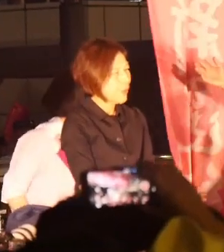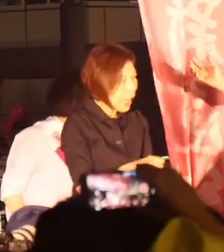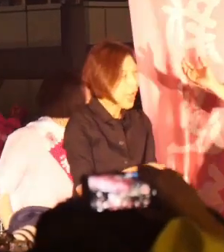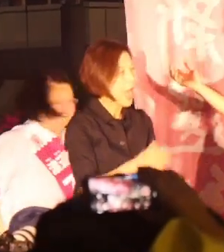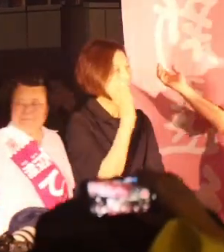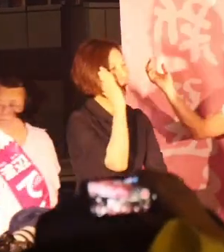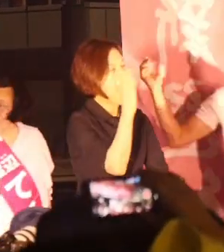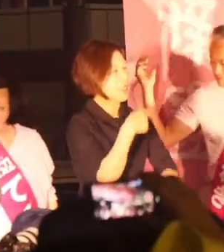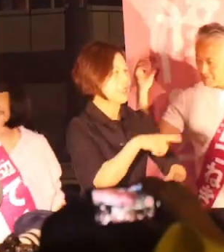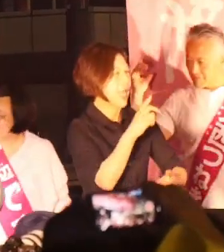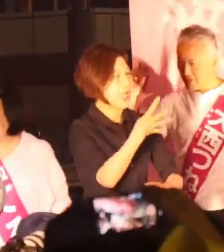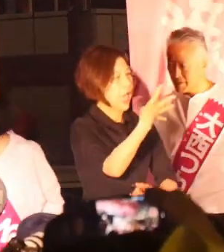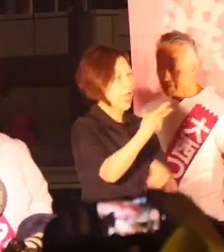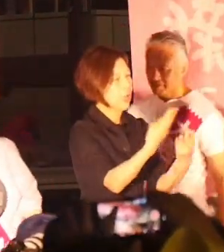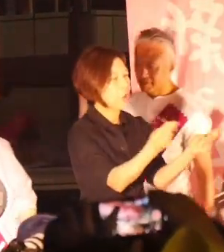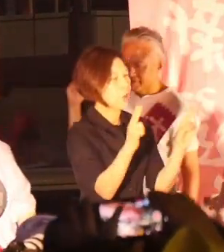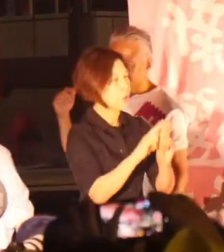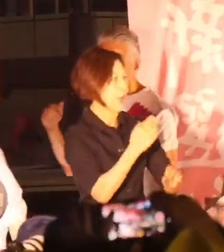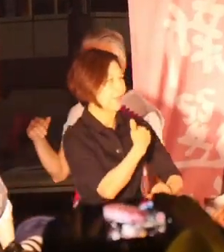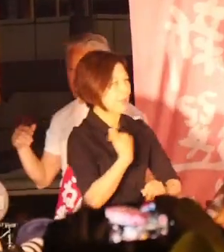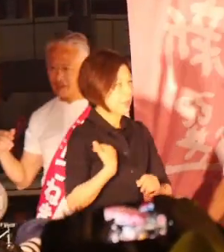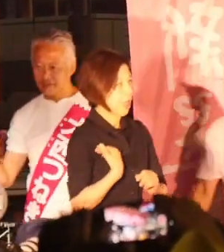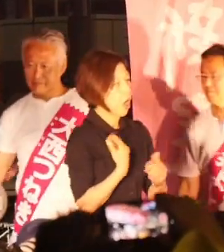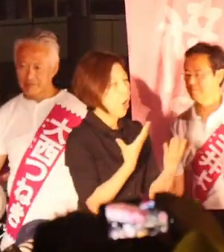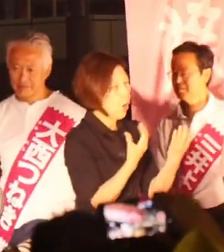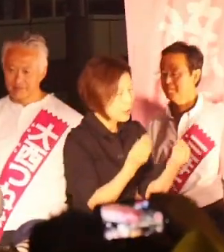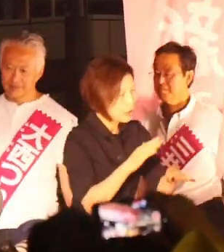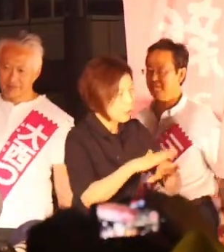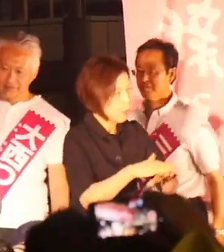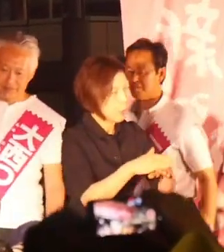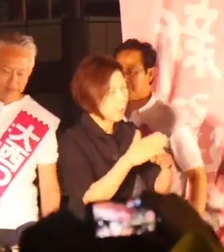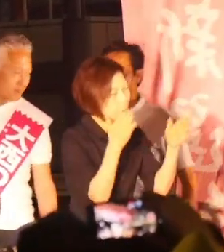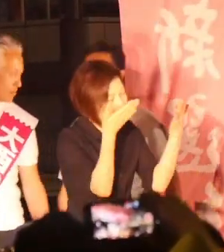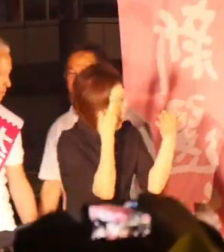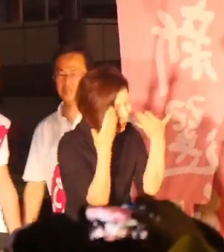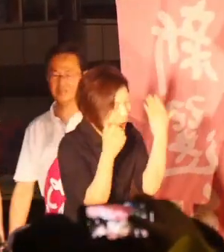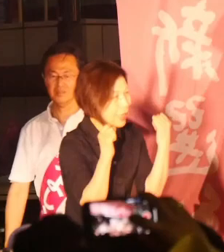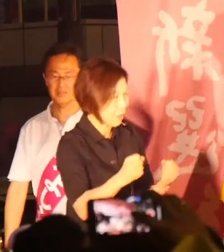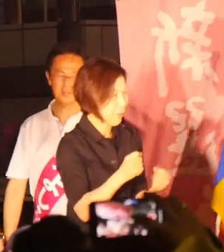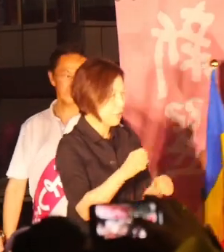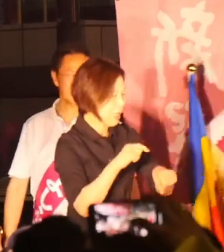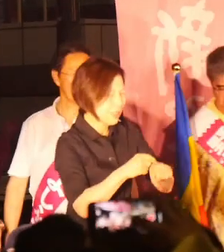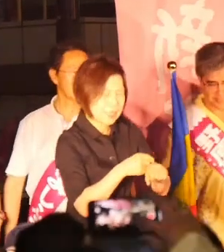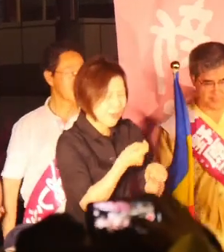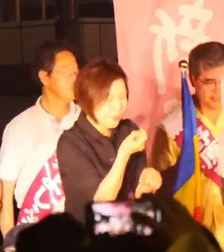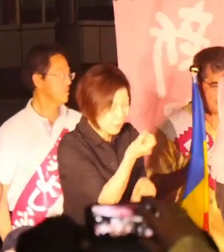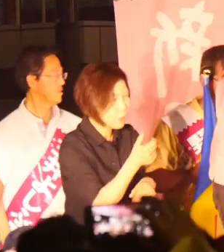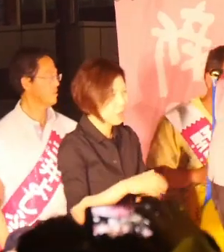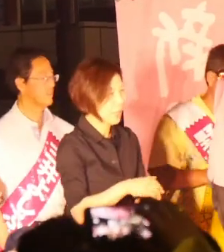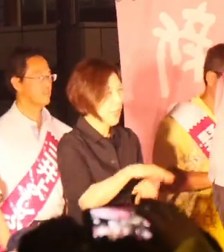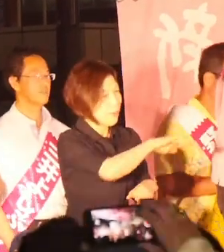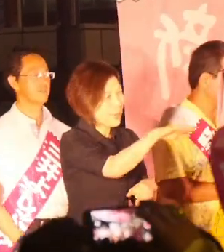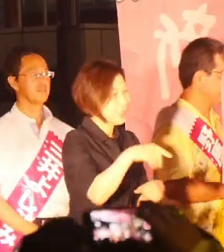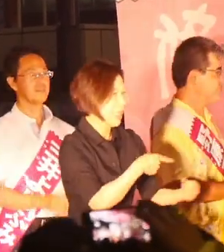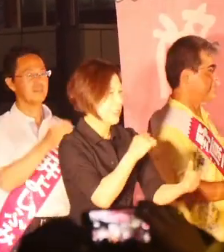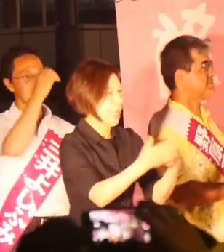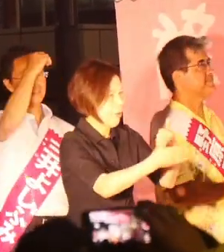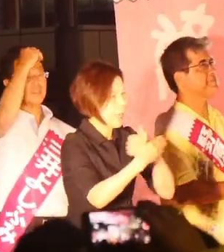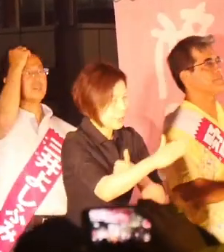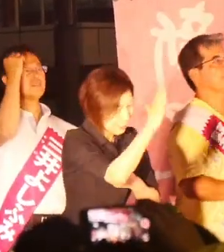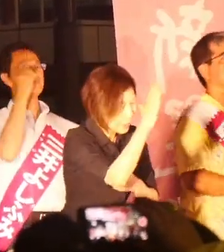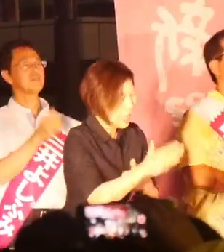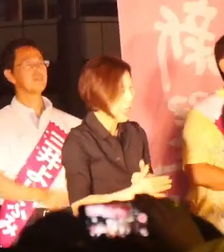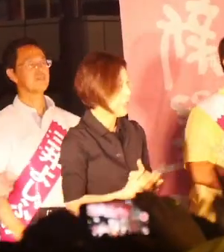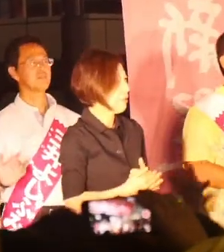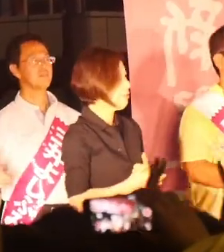になれなんですよ。同じやり方を丁寧にやっていきませんか。残す時間はあと少し。皆さん力を貸してください。